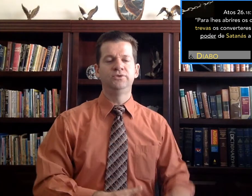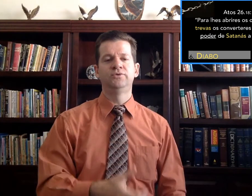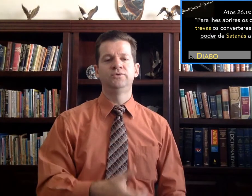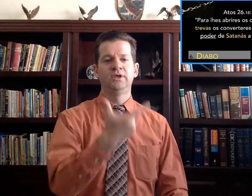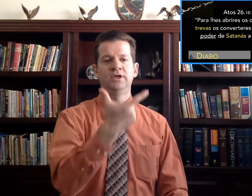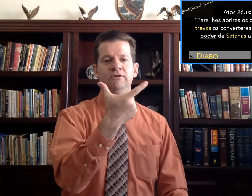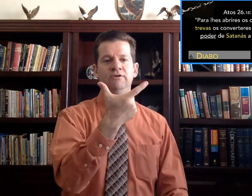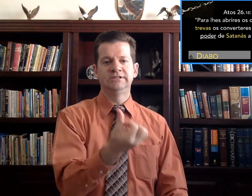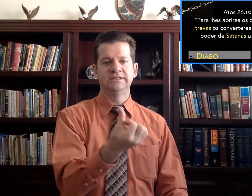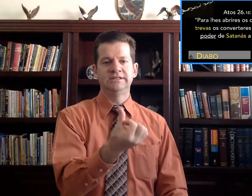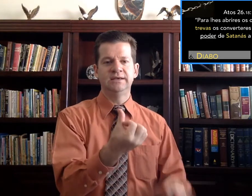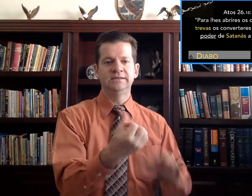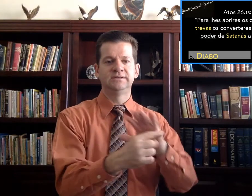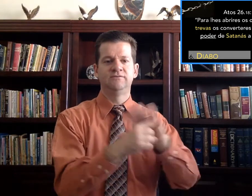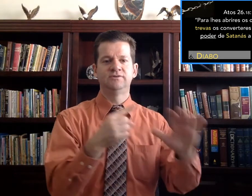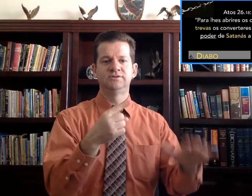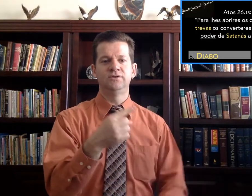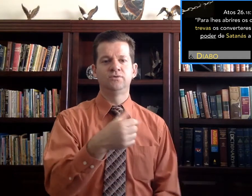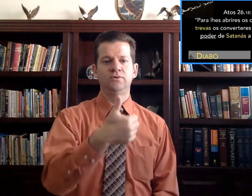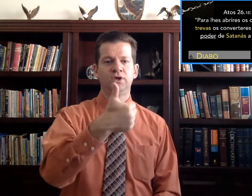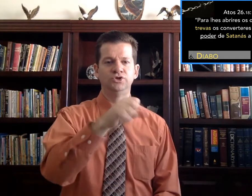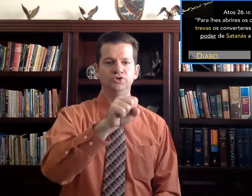capítulo 26, versículo 18.